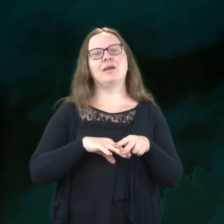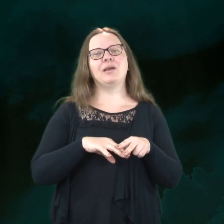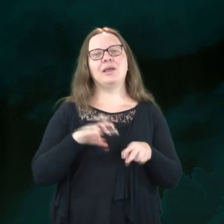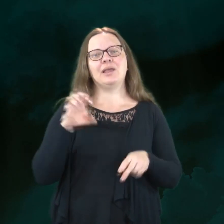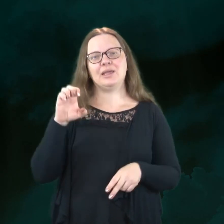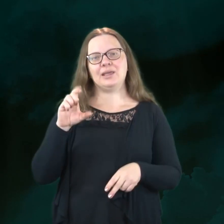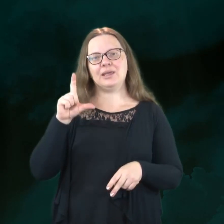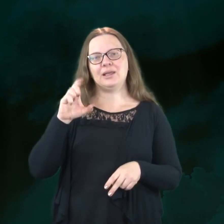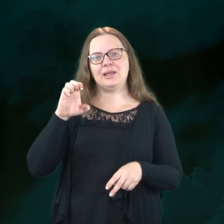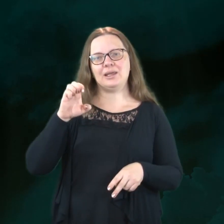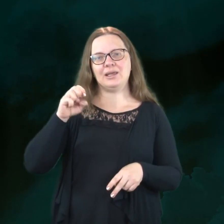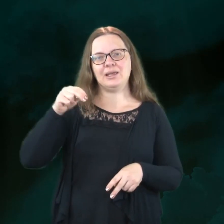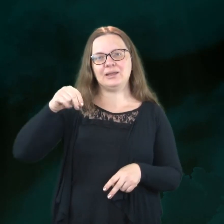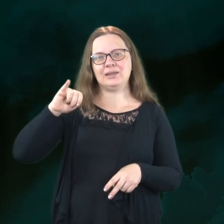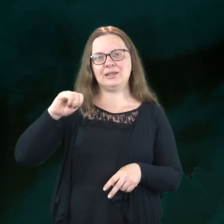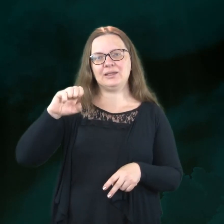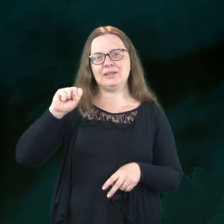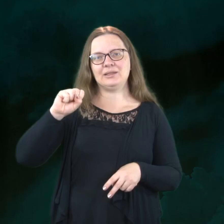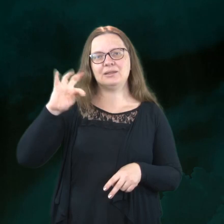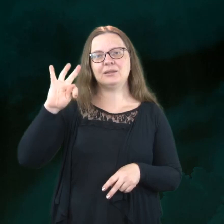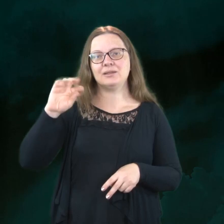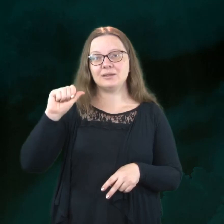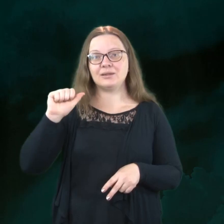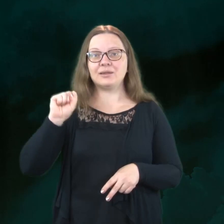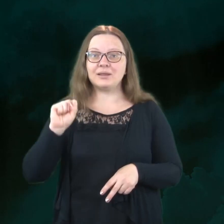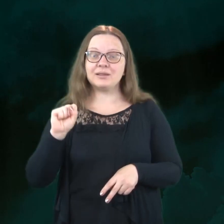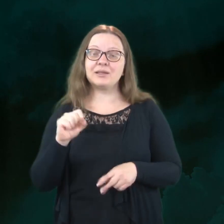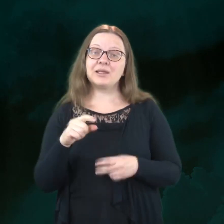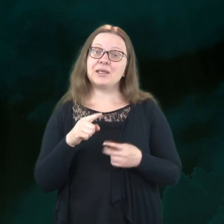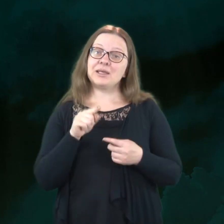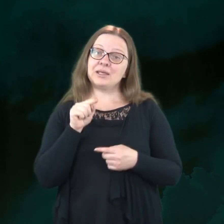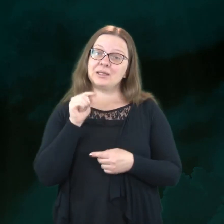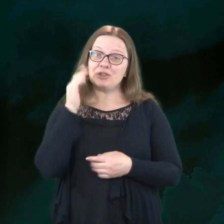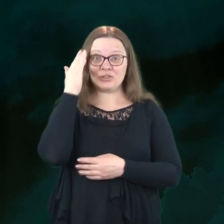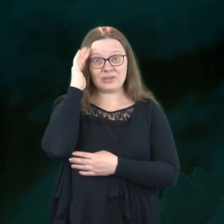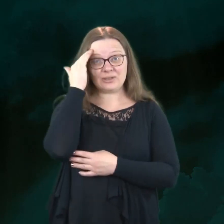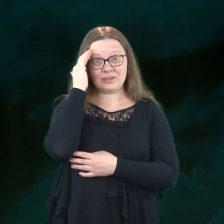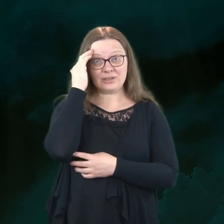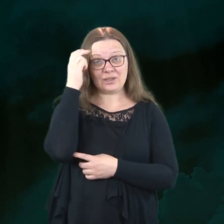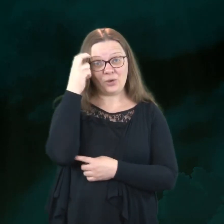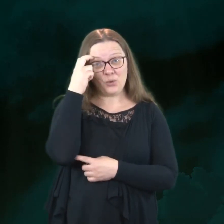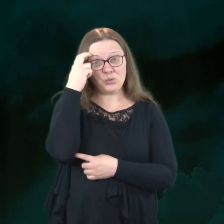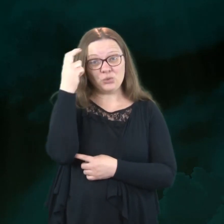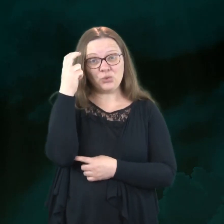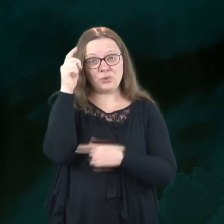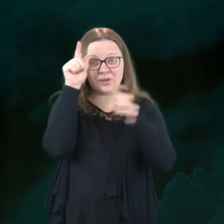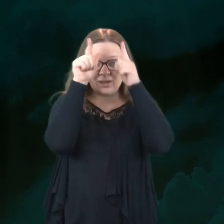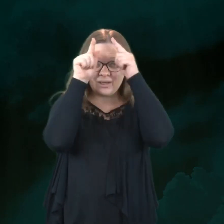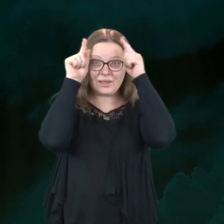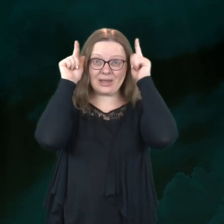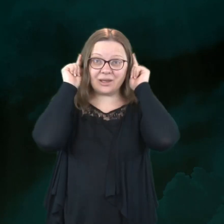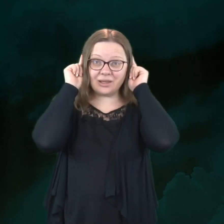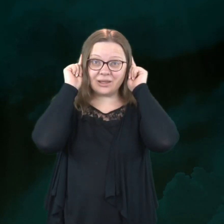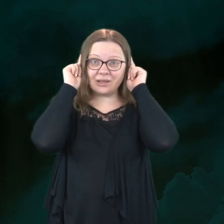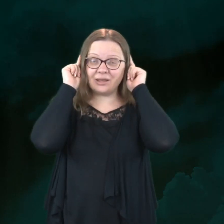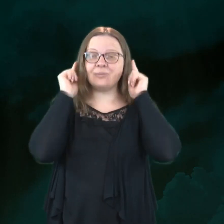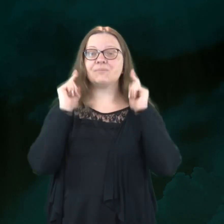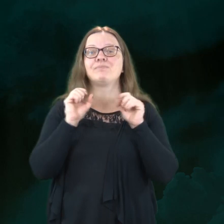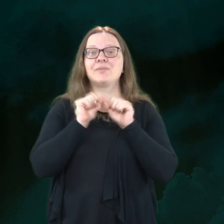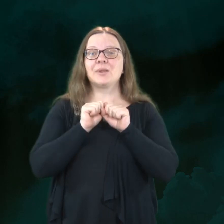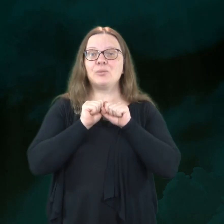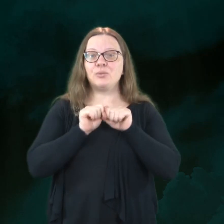ampliação, expansão da cultura grega, né, em toda a região conquistada, porque Alexandre era um